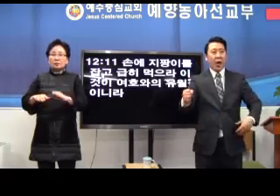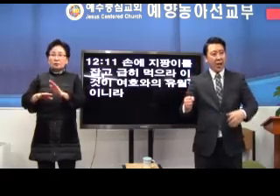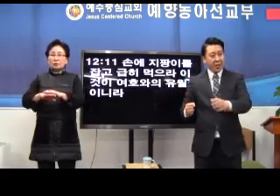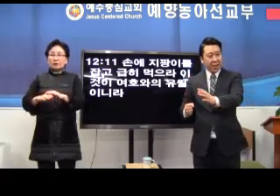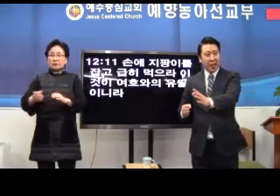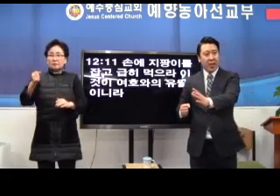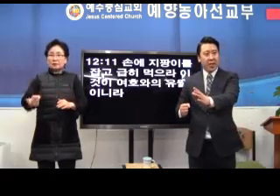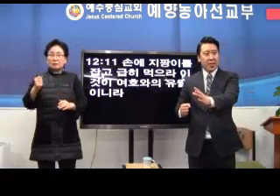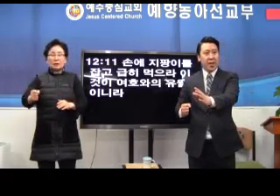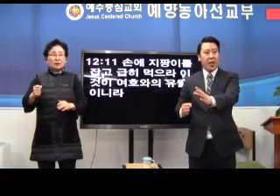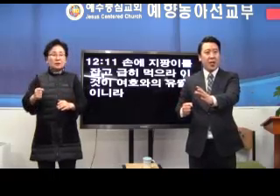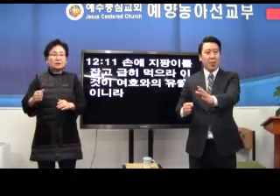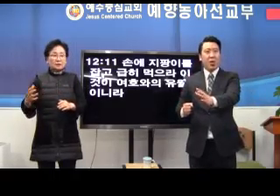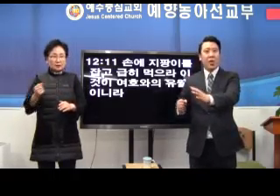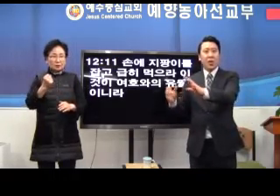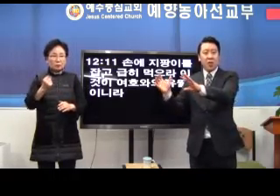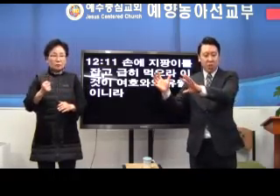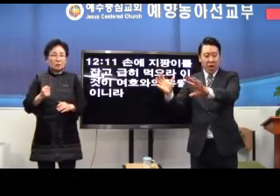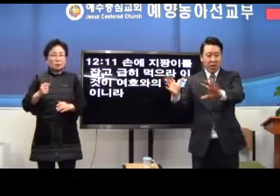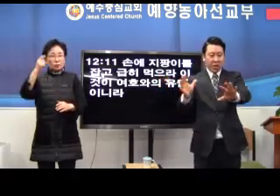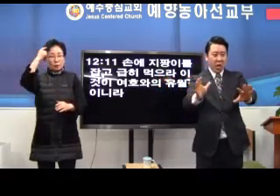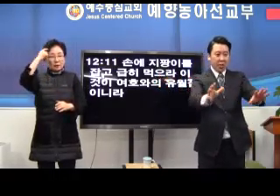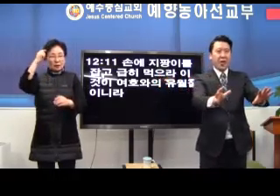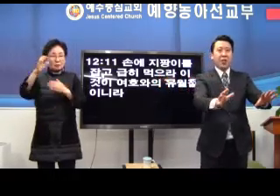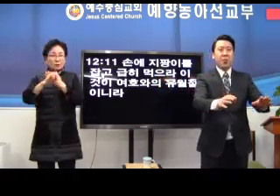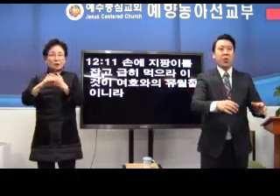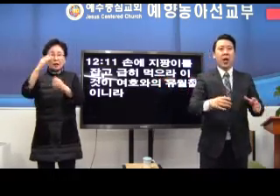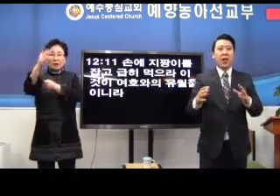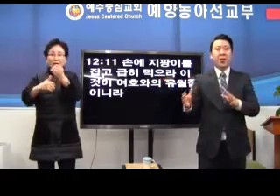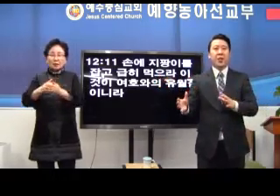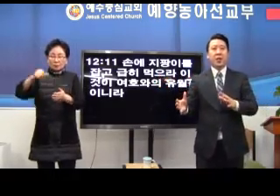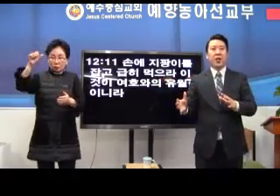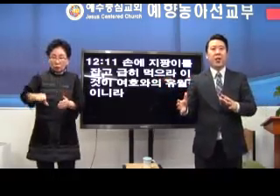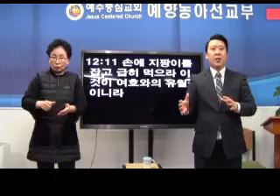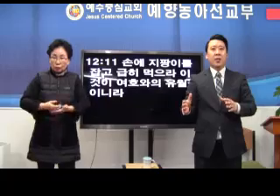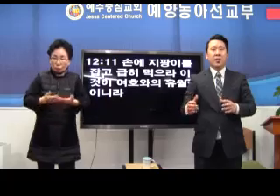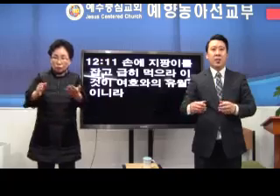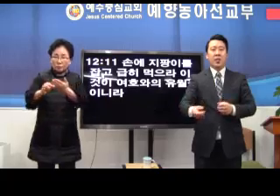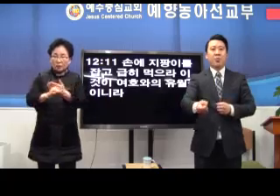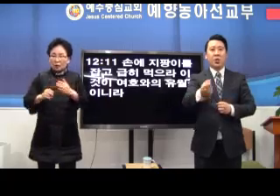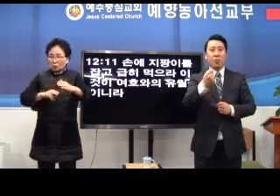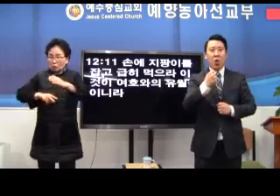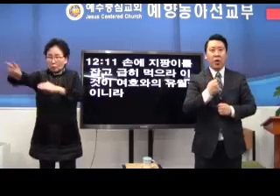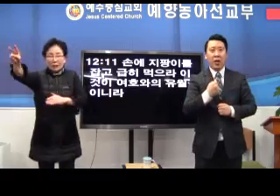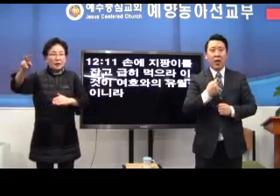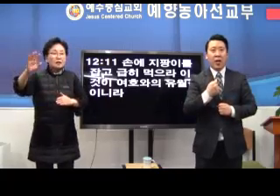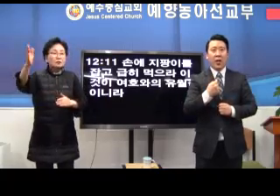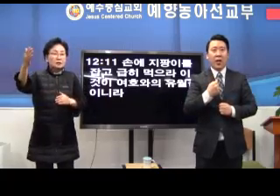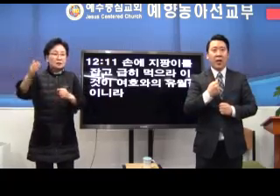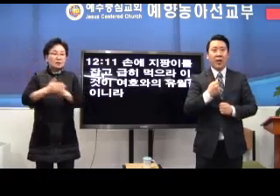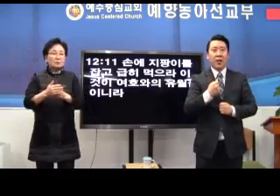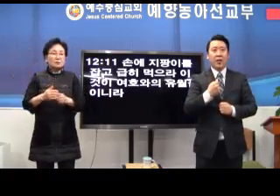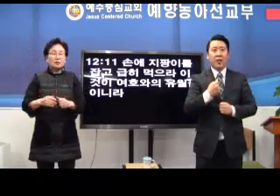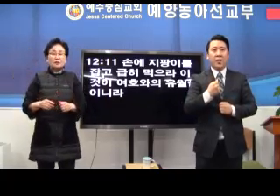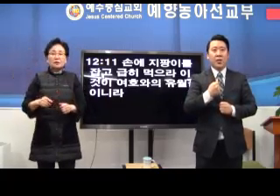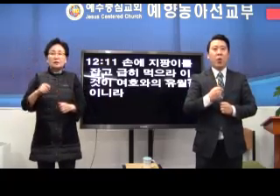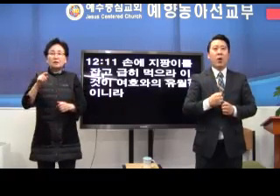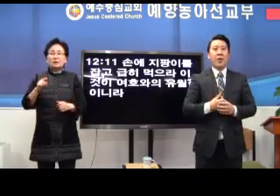나가야 되니까 이제 하나님이 재앙을 딱 내리시면 나가야 되니까 이 음식을 먹어라.